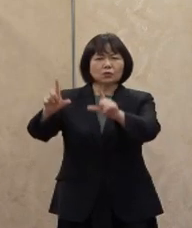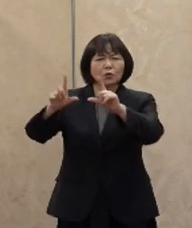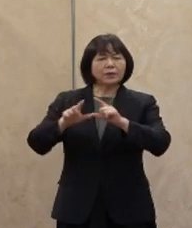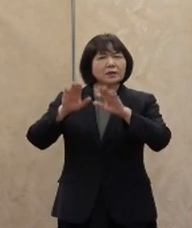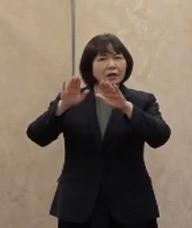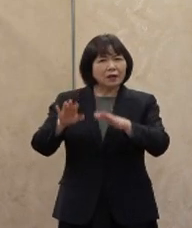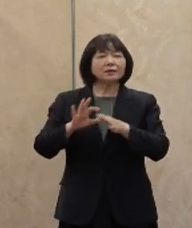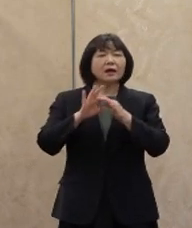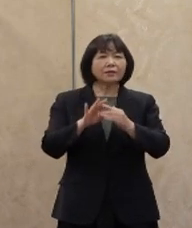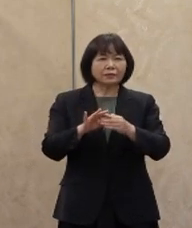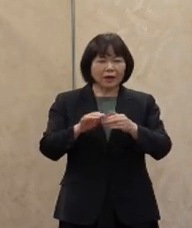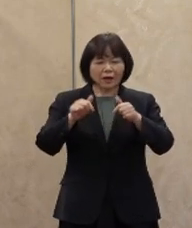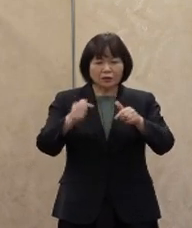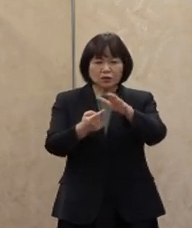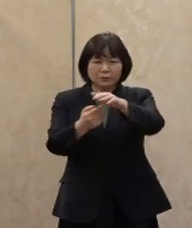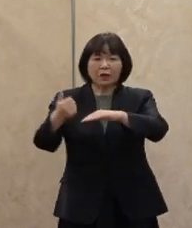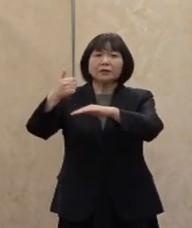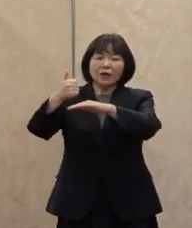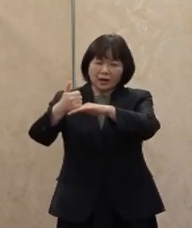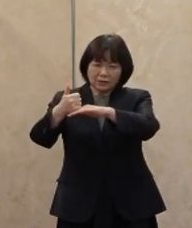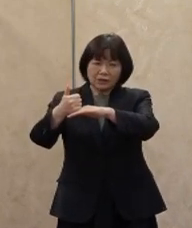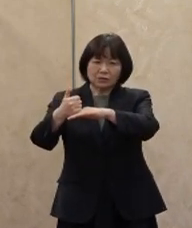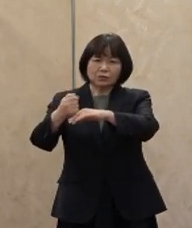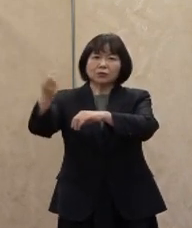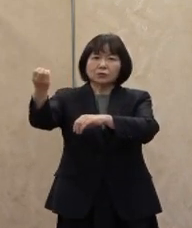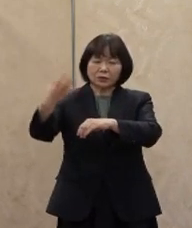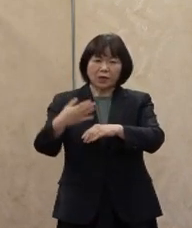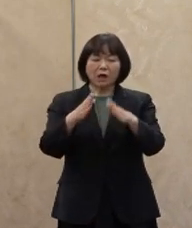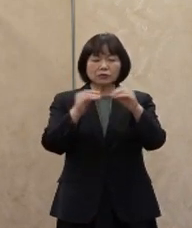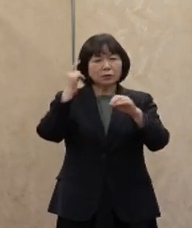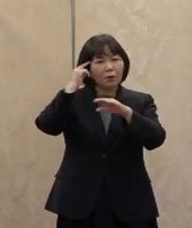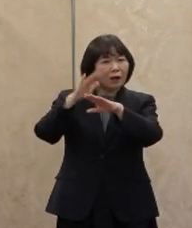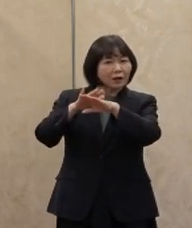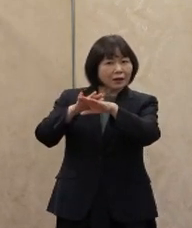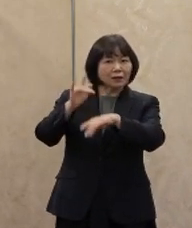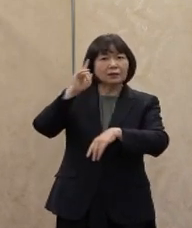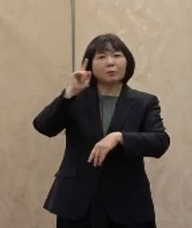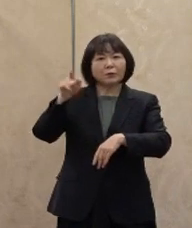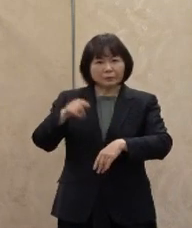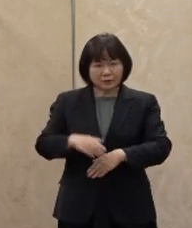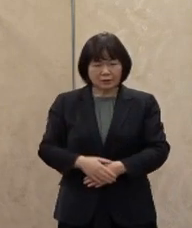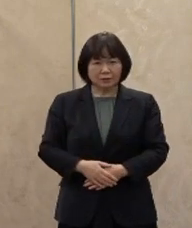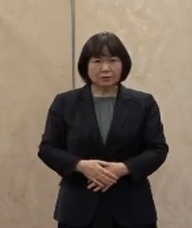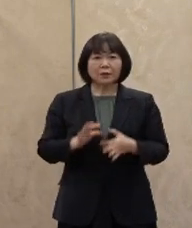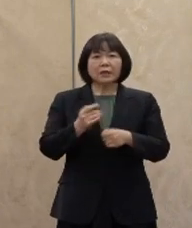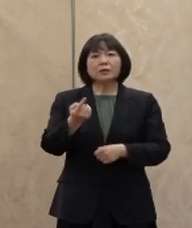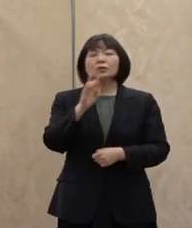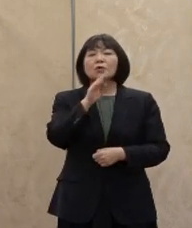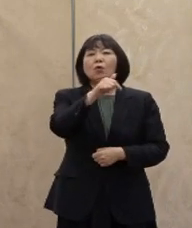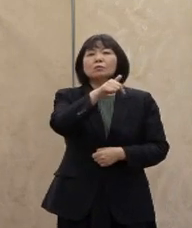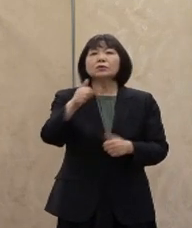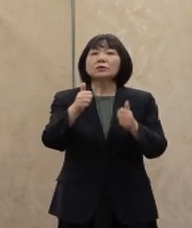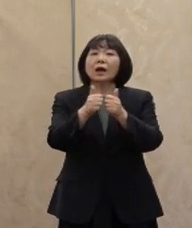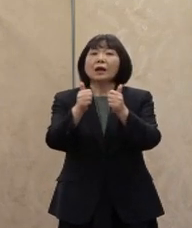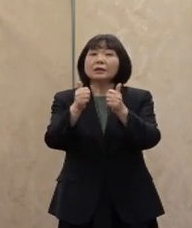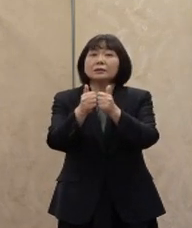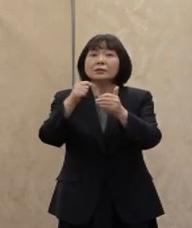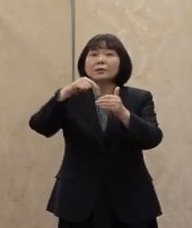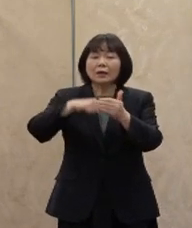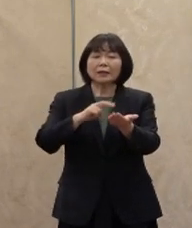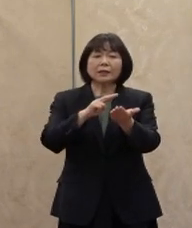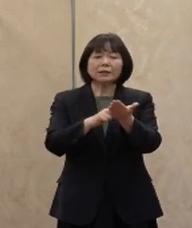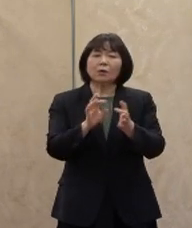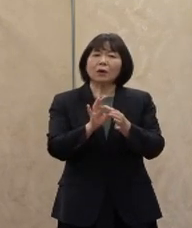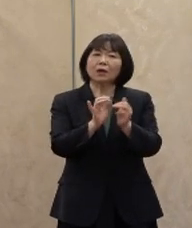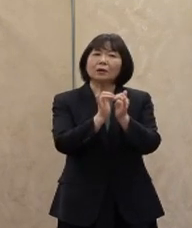ということであれば、これは大臣の答弁だから国の正式見解だということになろうかと思います。これについては昨日の本部会議で、この医療